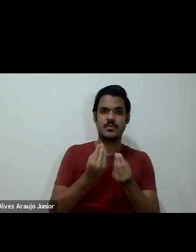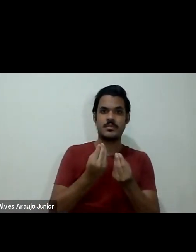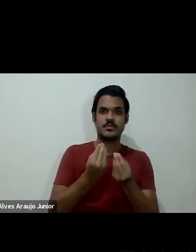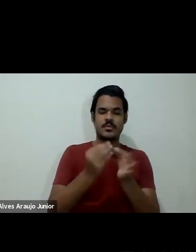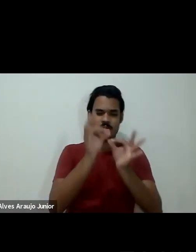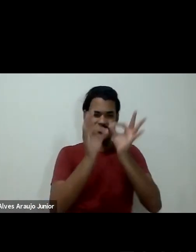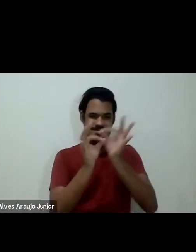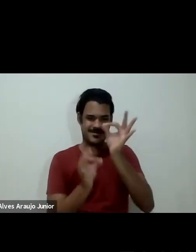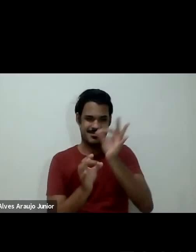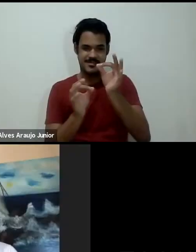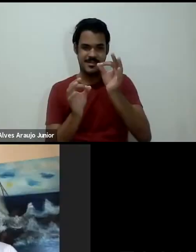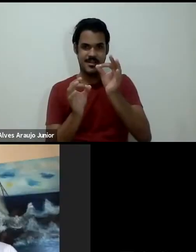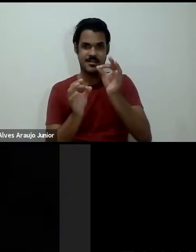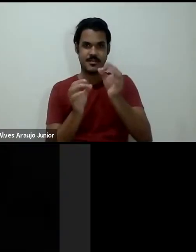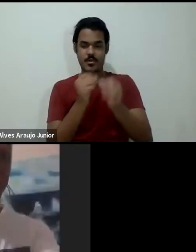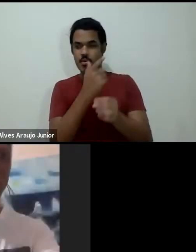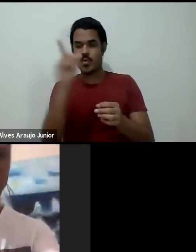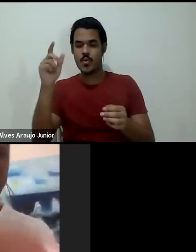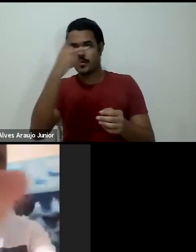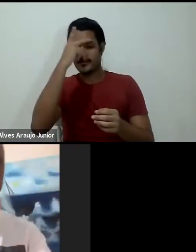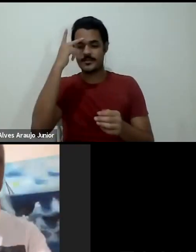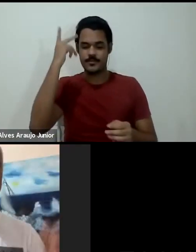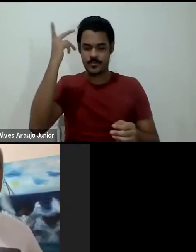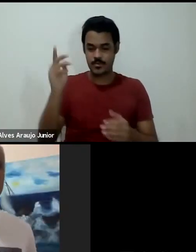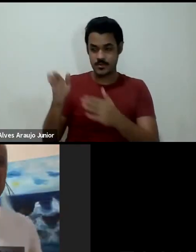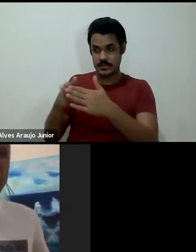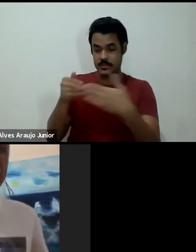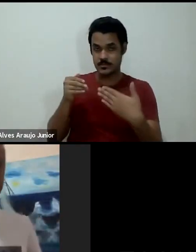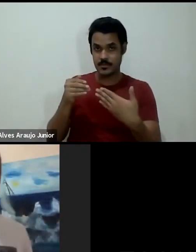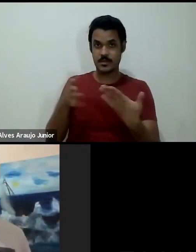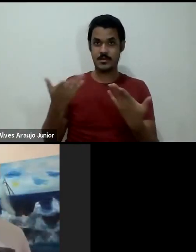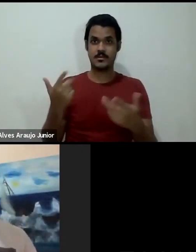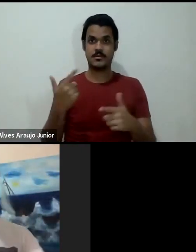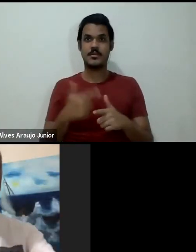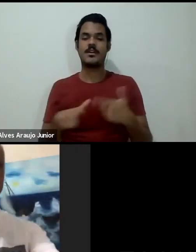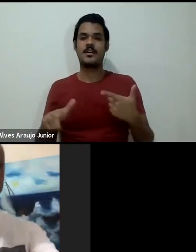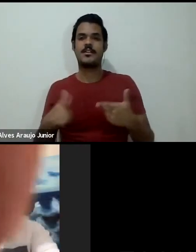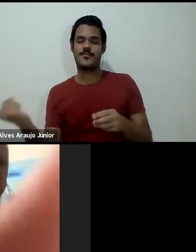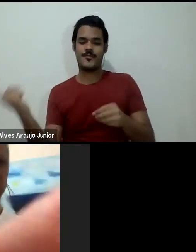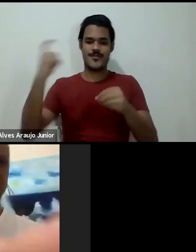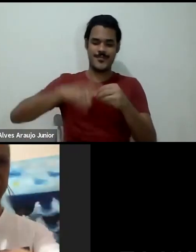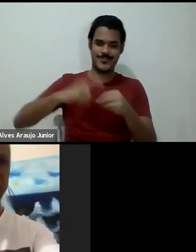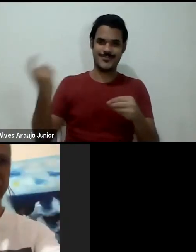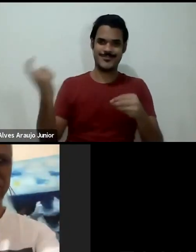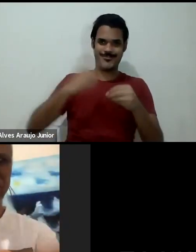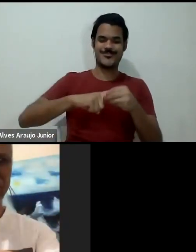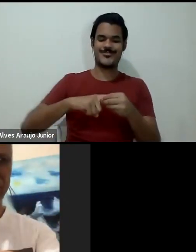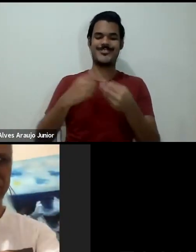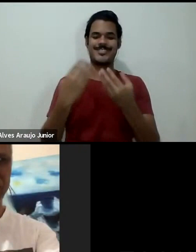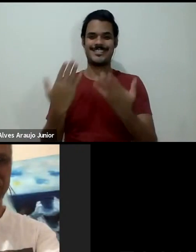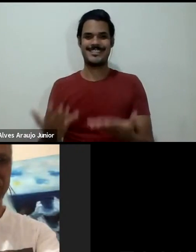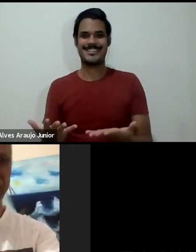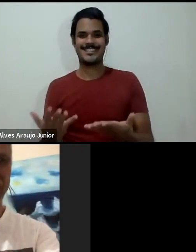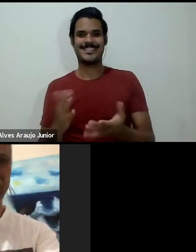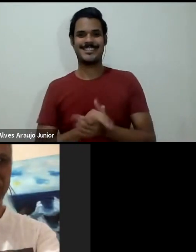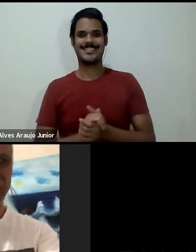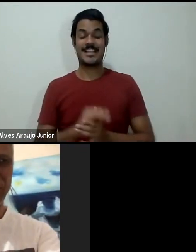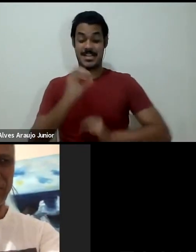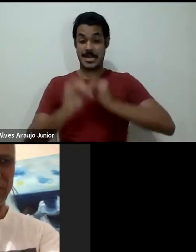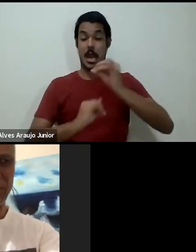aqui, eu espero que não tenha problema. Ednilson apareceu, é coisa mesmo de